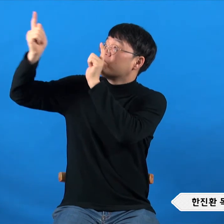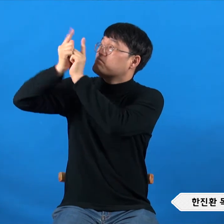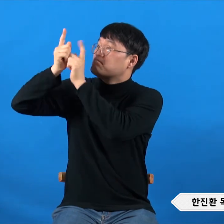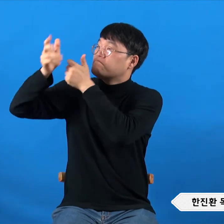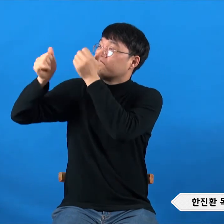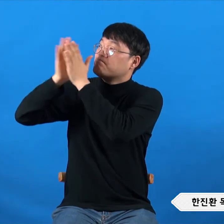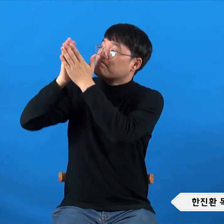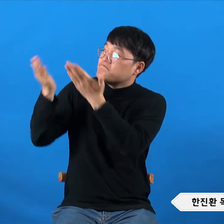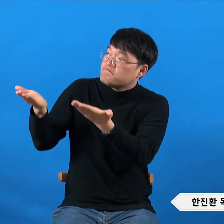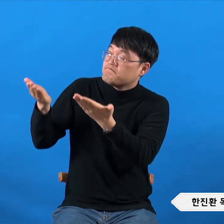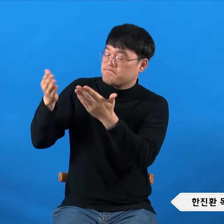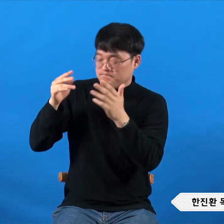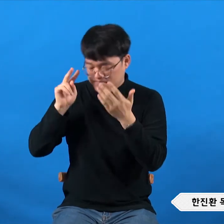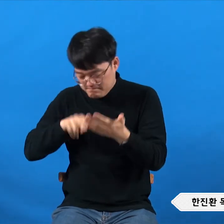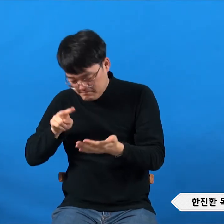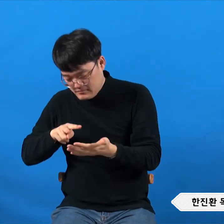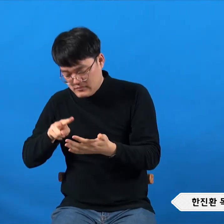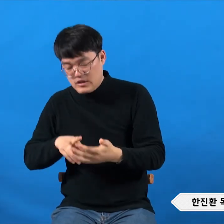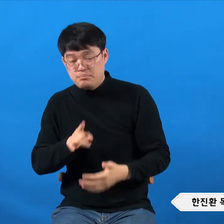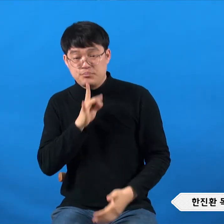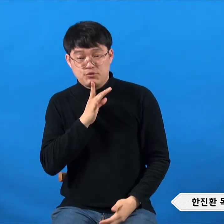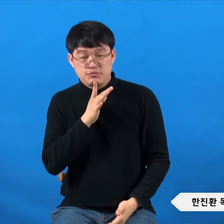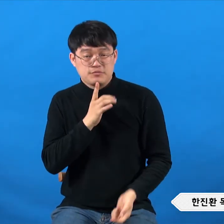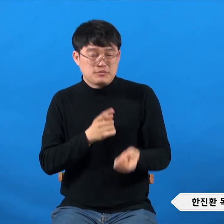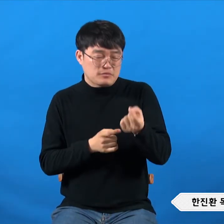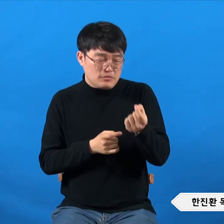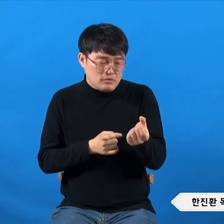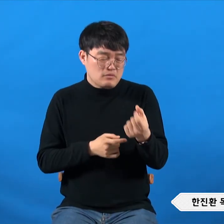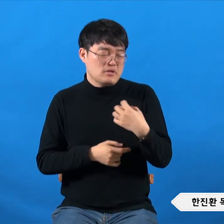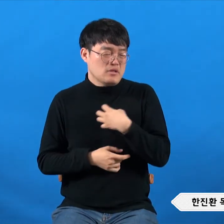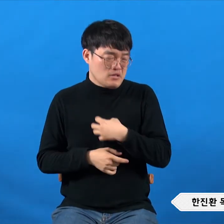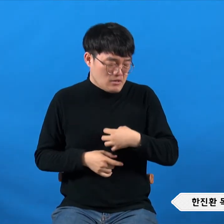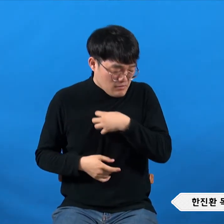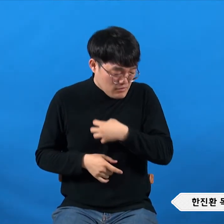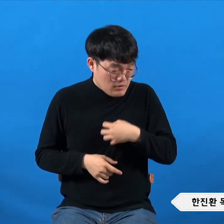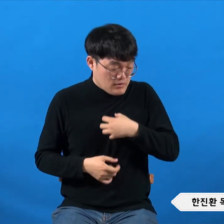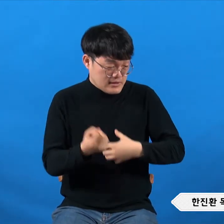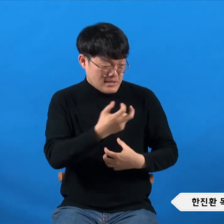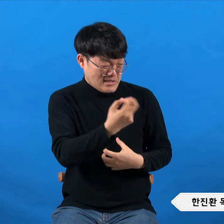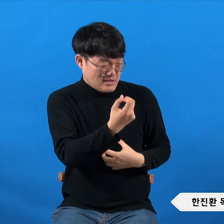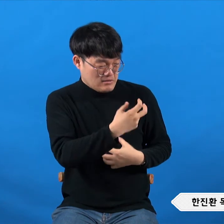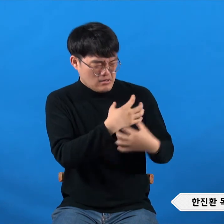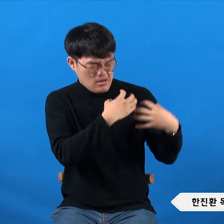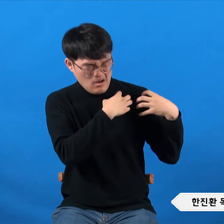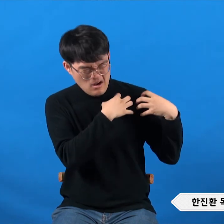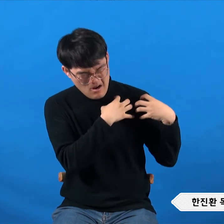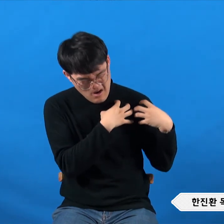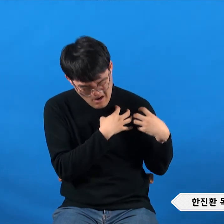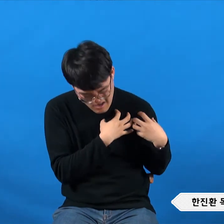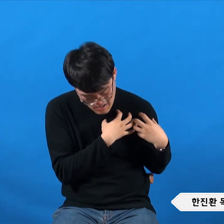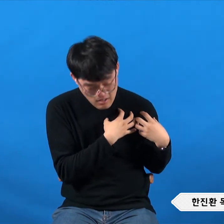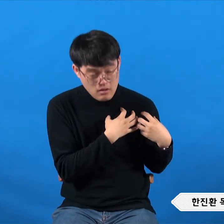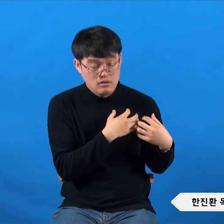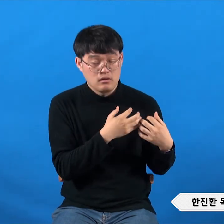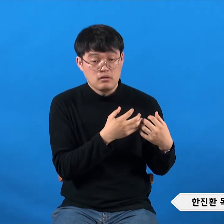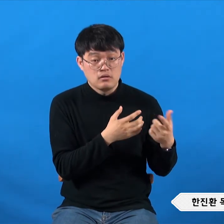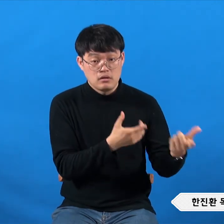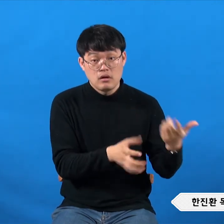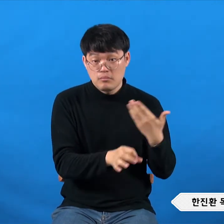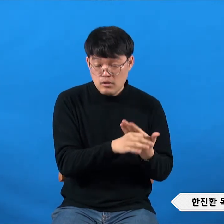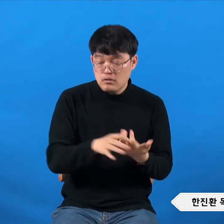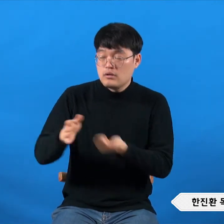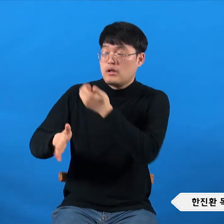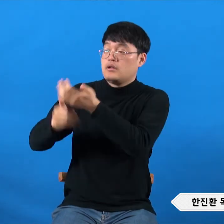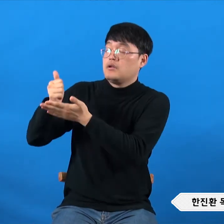바라보는 수밖에 없습니다. 그 조그만 염려도 자주 그렇게 하니까 짓눌리기 때문에 그걸